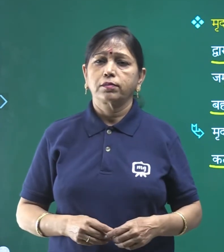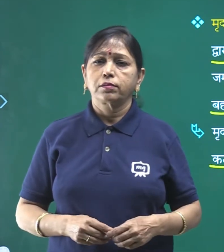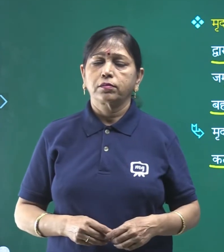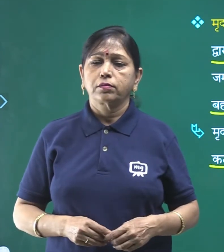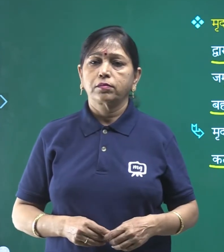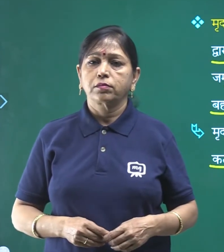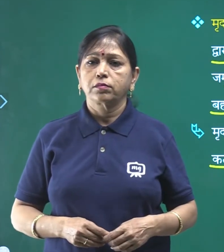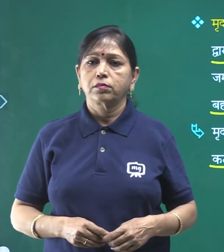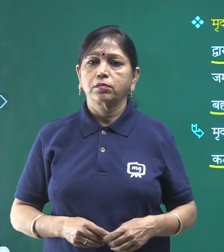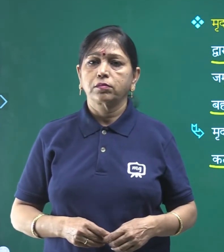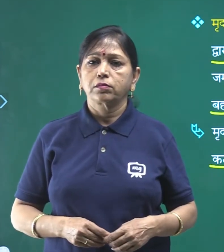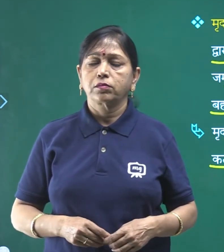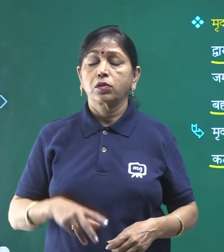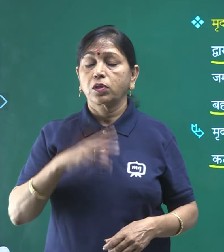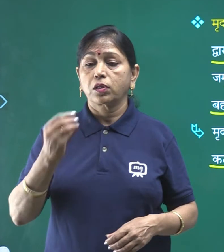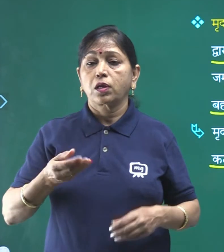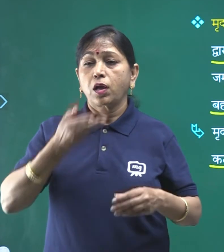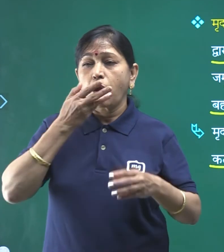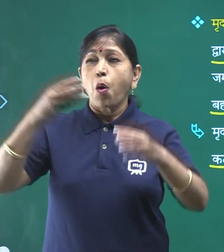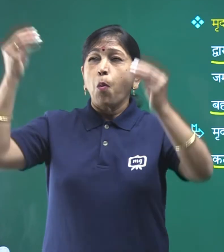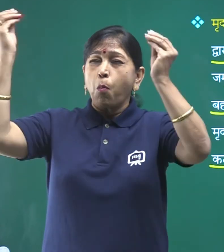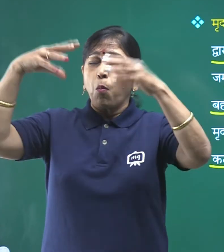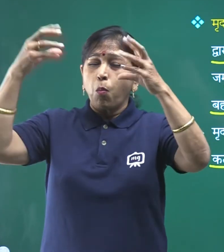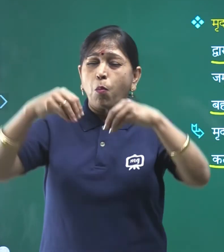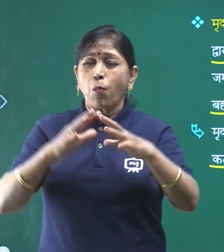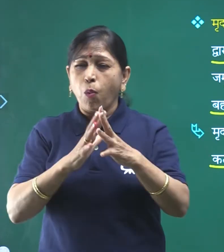है तथा आते वर्षीय उत्तरदाई है